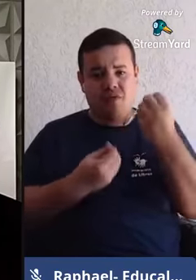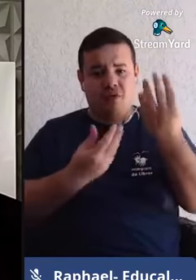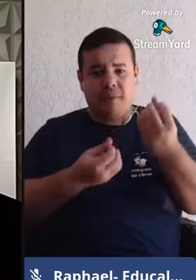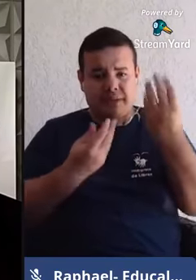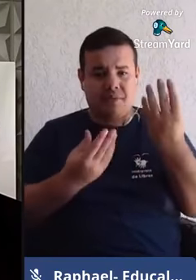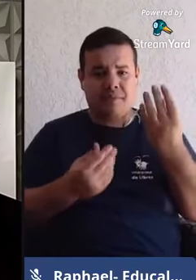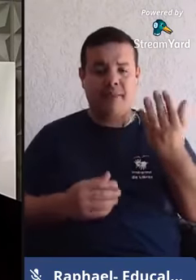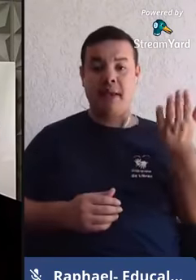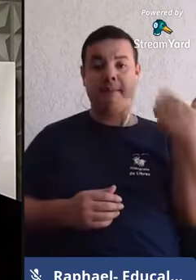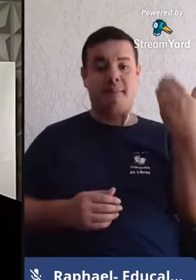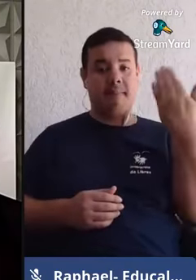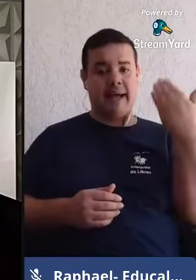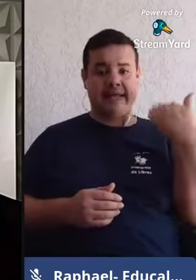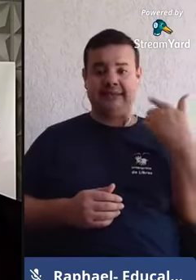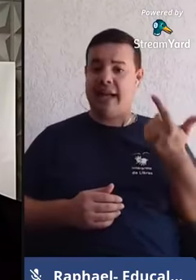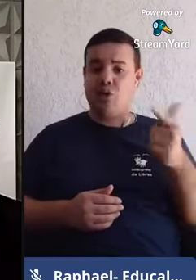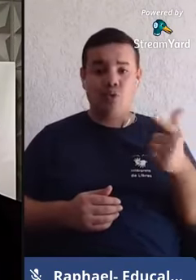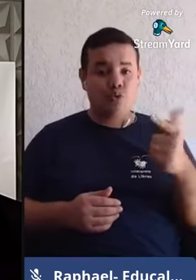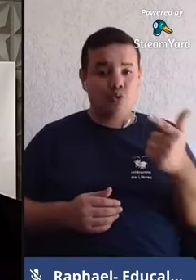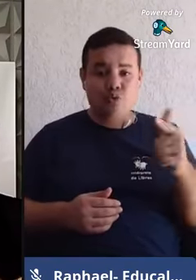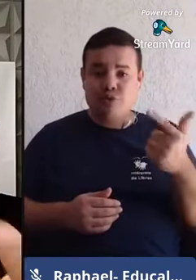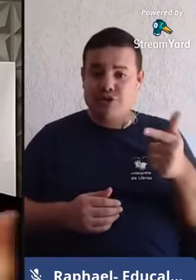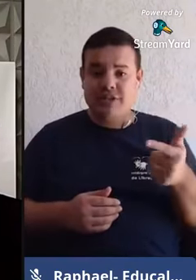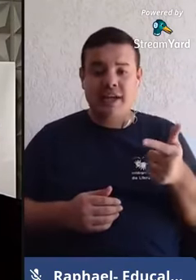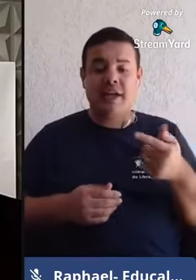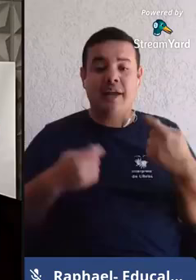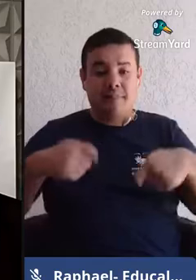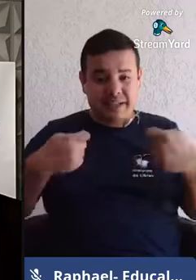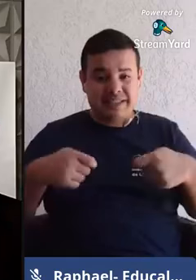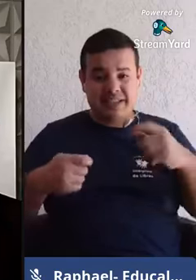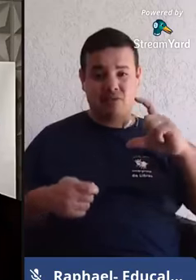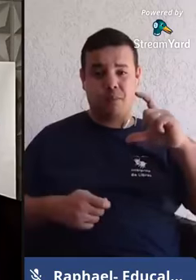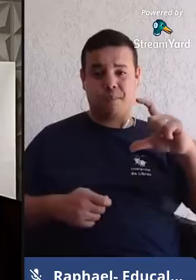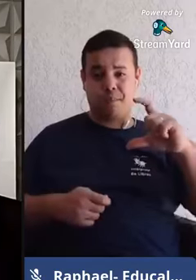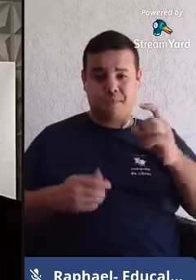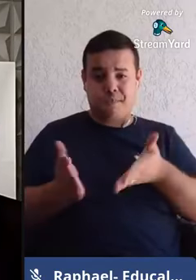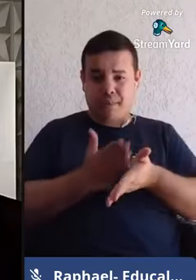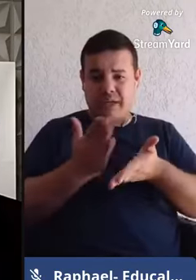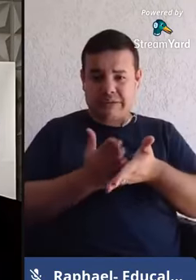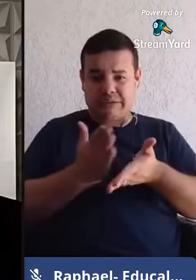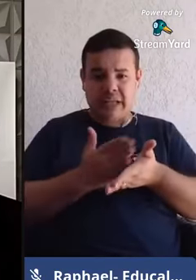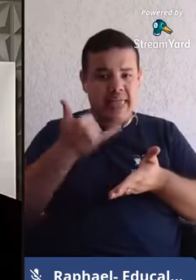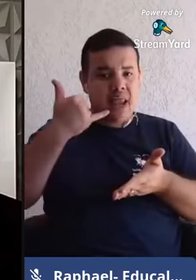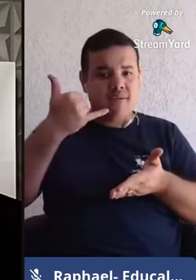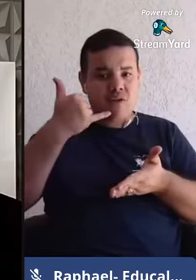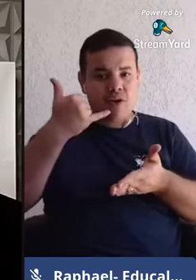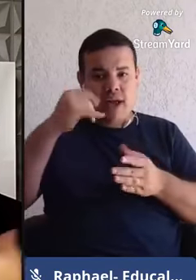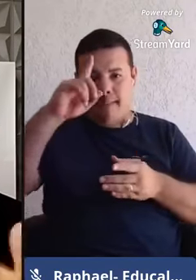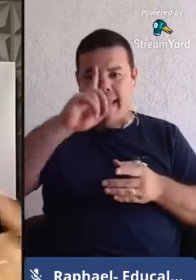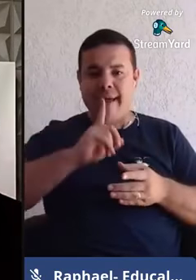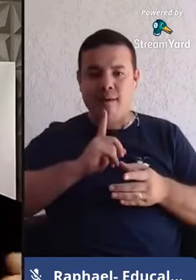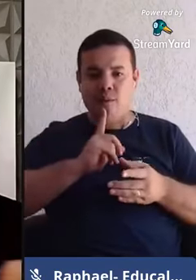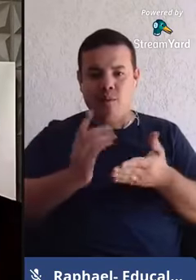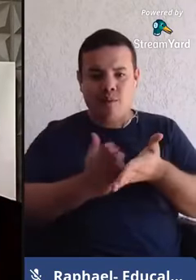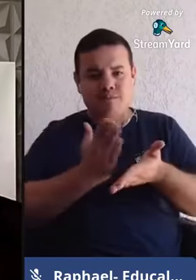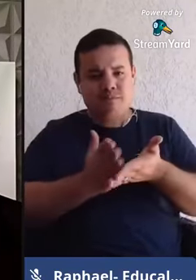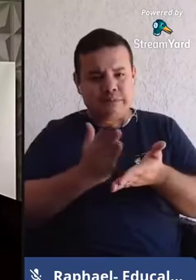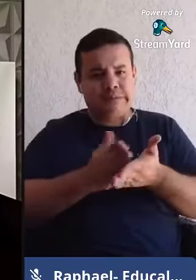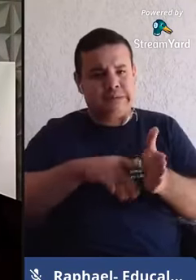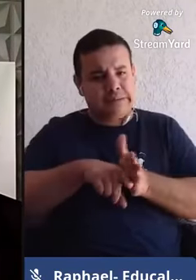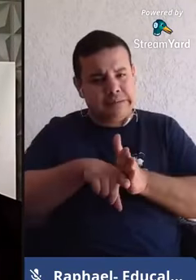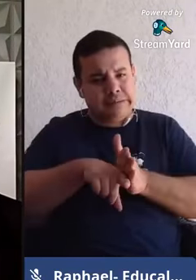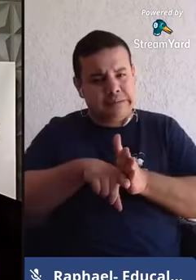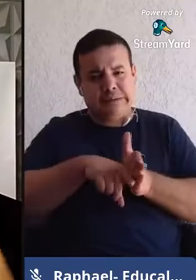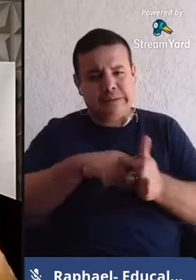A pessoa tinha que consultar a lista de páginas amarelas, né? Lista telefônica de páginas amarelas, e para localizar alguma coisa,